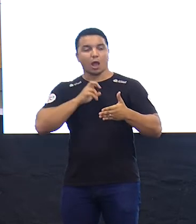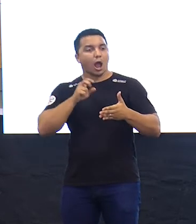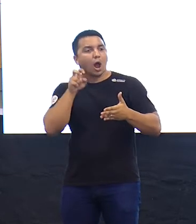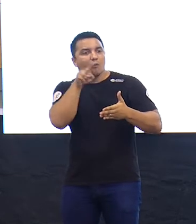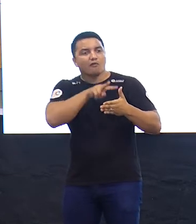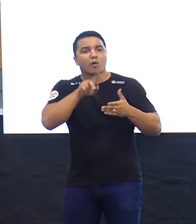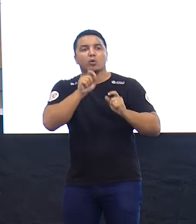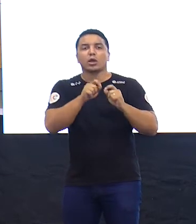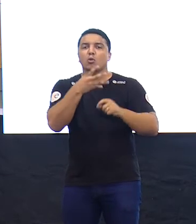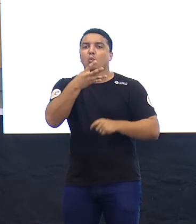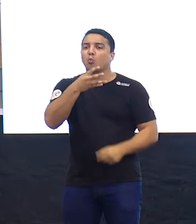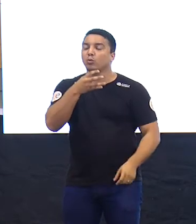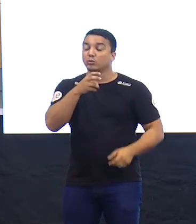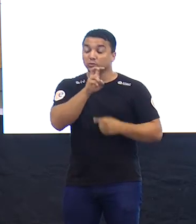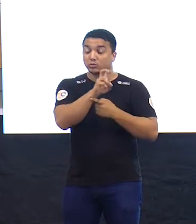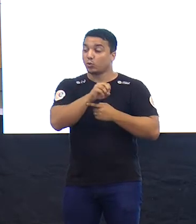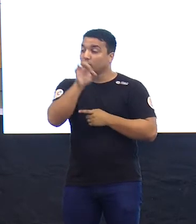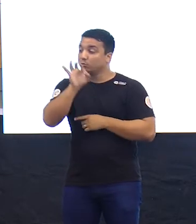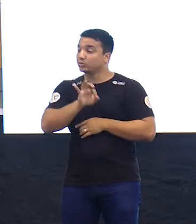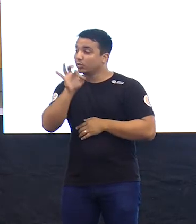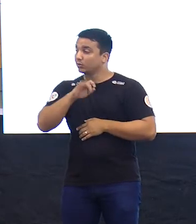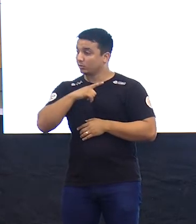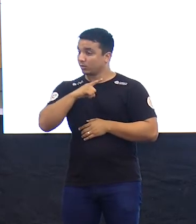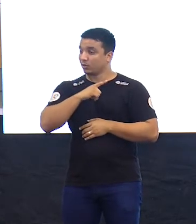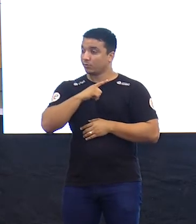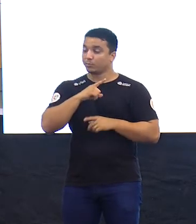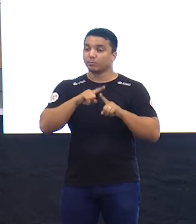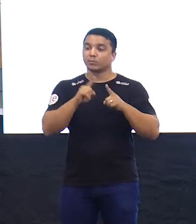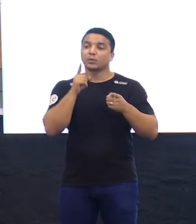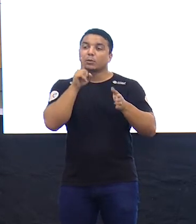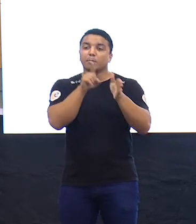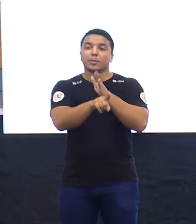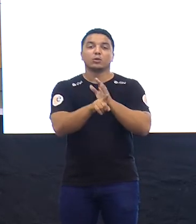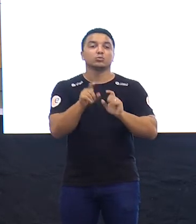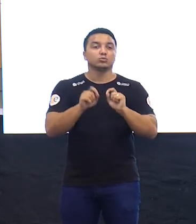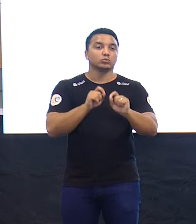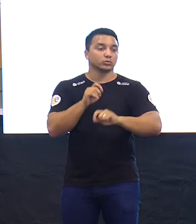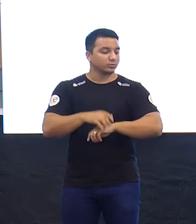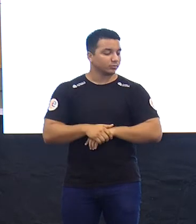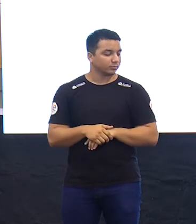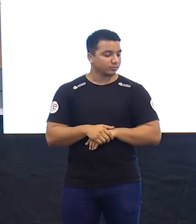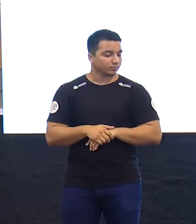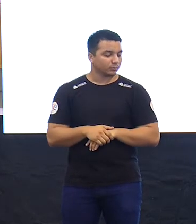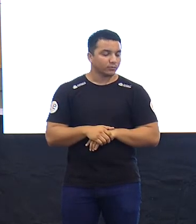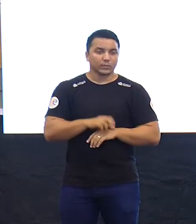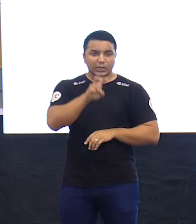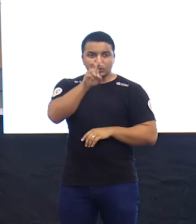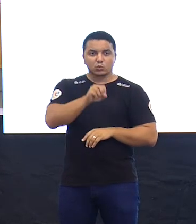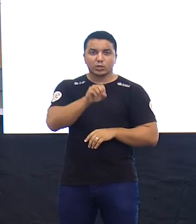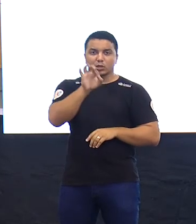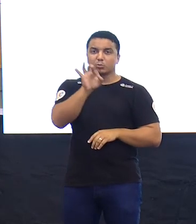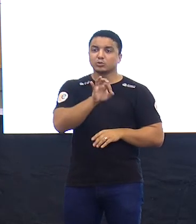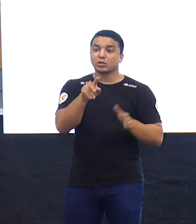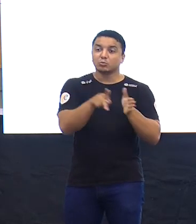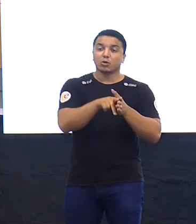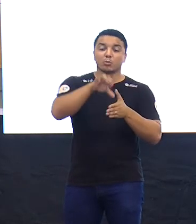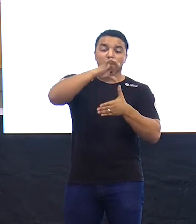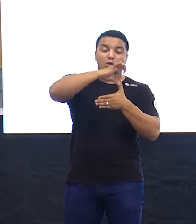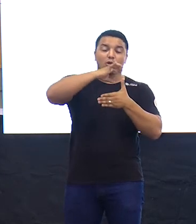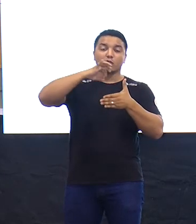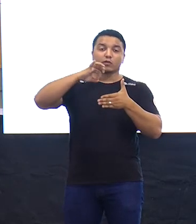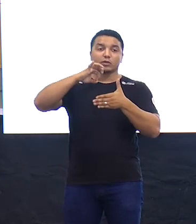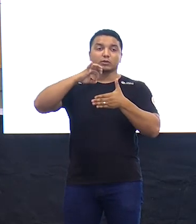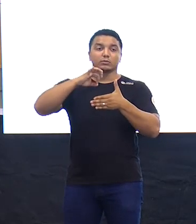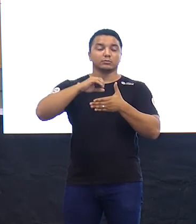visibilidade e vai sobrar 50%. Mas eu pergunto para você e você responde para mim, 50%